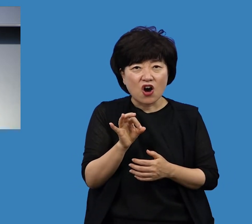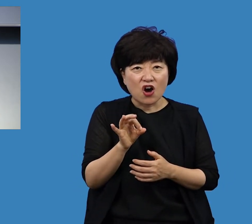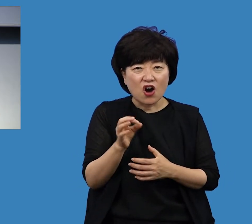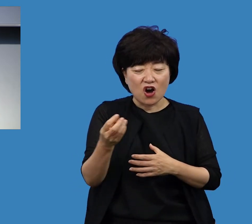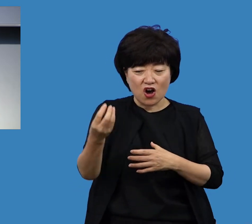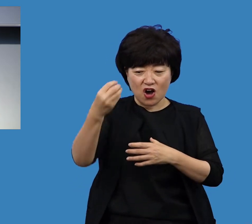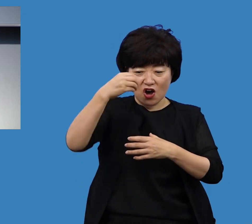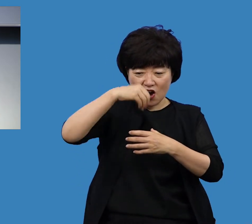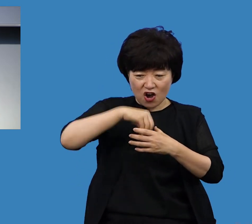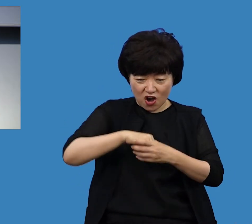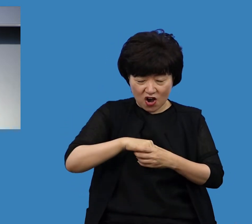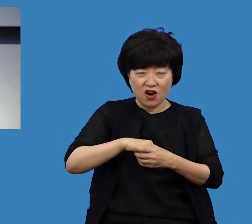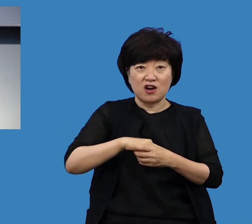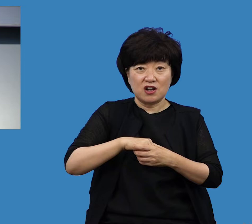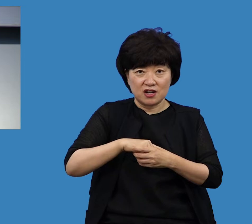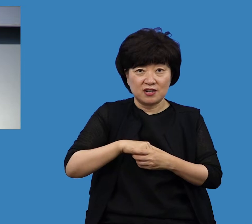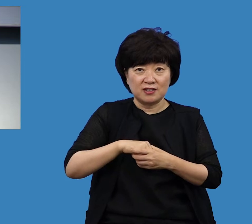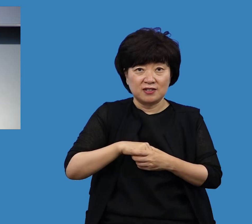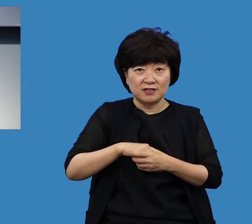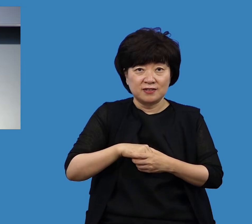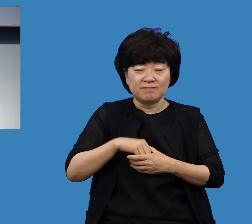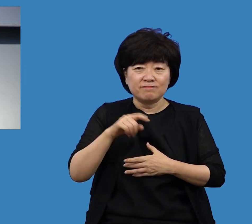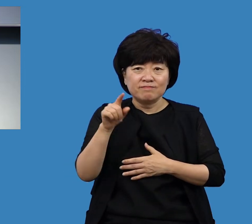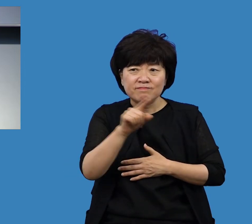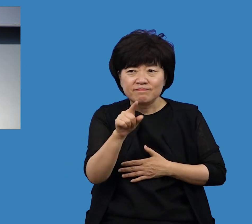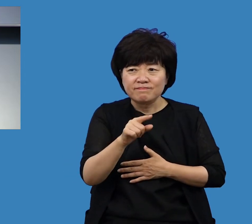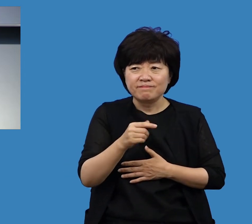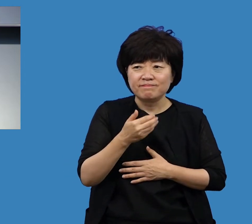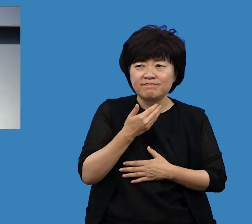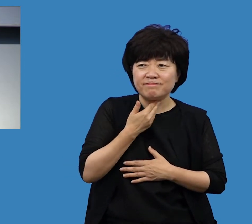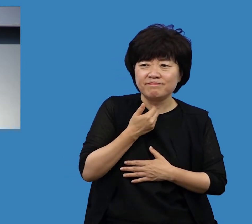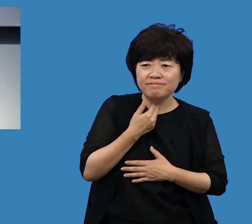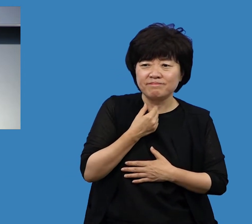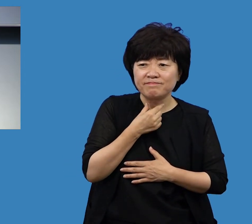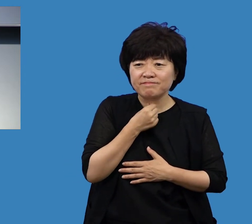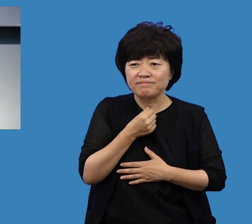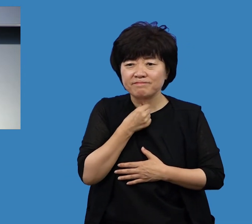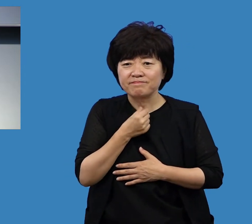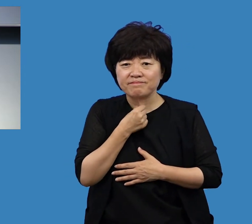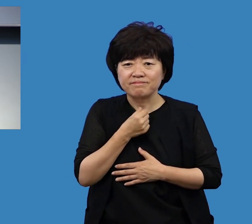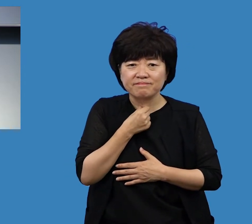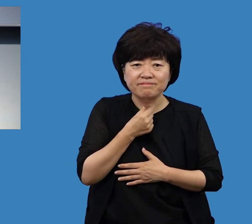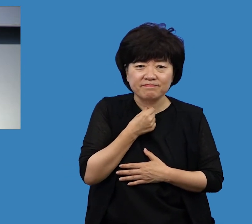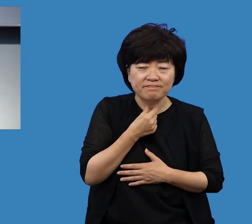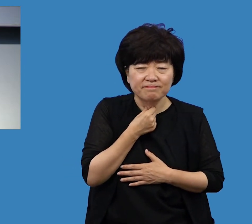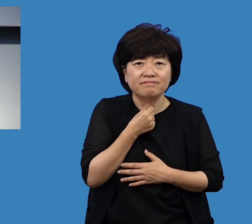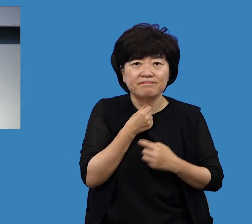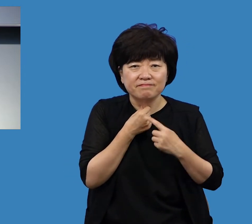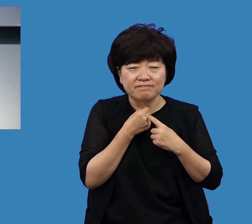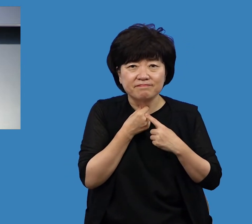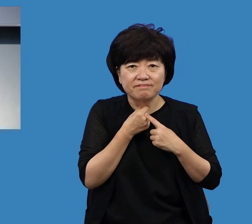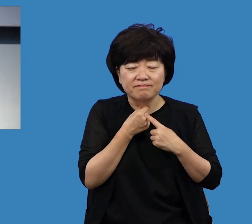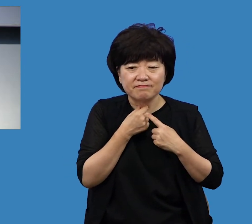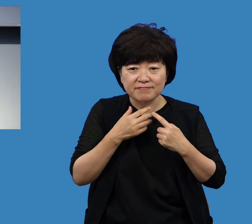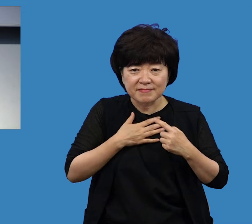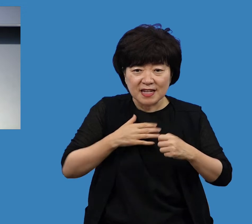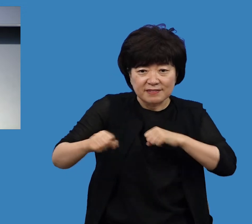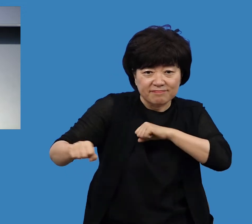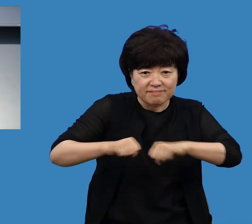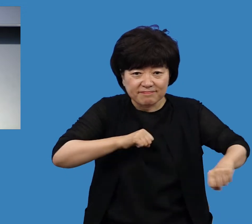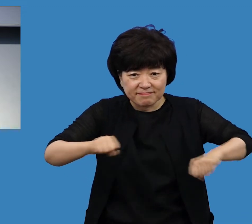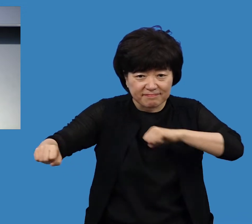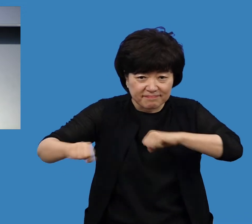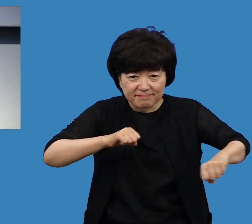안에 들어오게 되면 무엇인가에 대한 갈망을 일으키고 그 갈망이 결국 뭐예요? 우리를 움직이게 하는